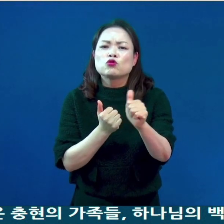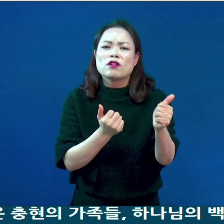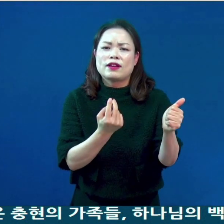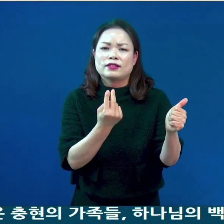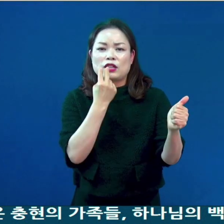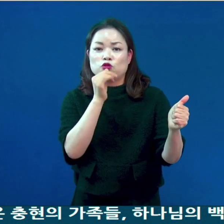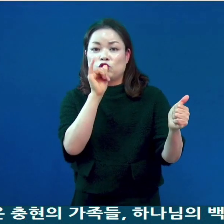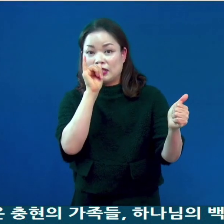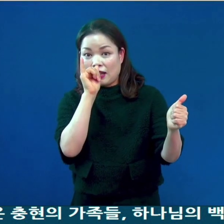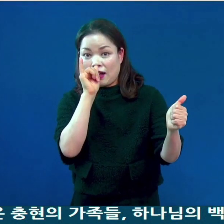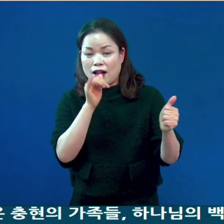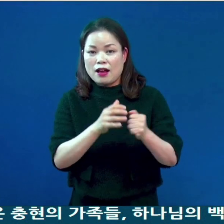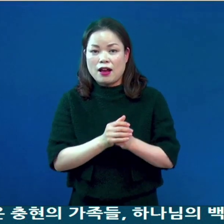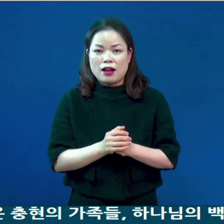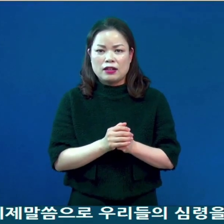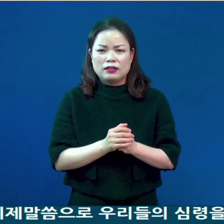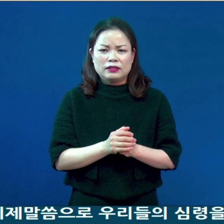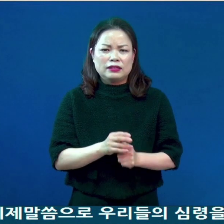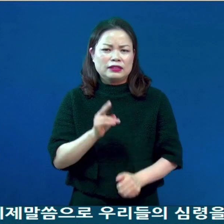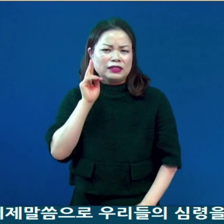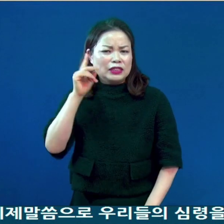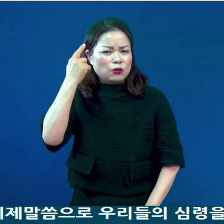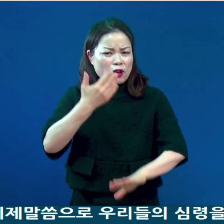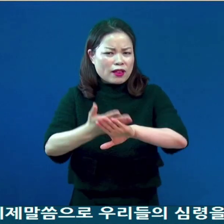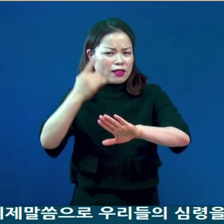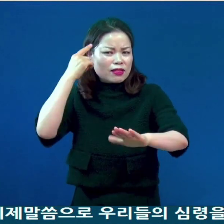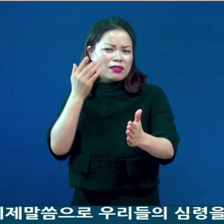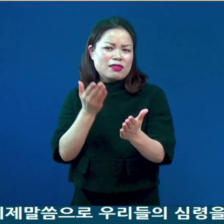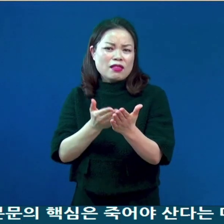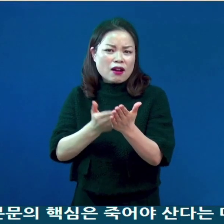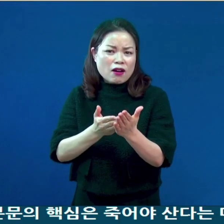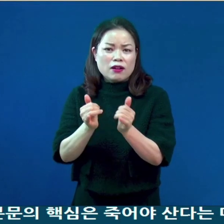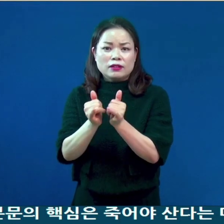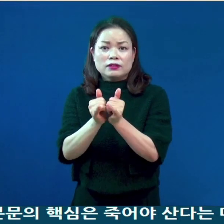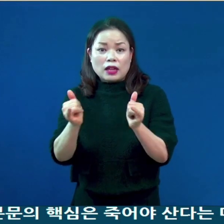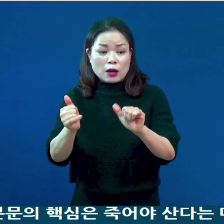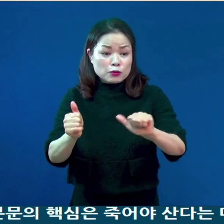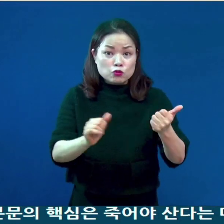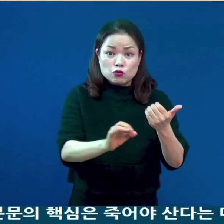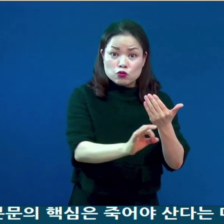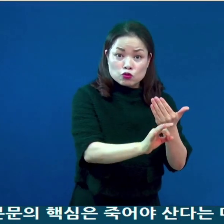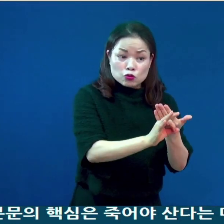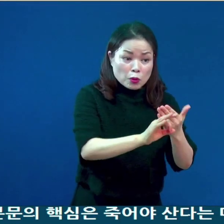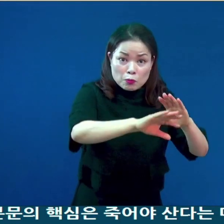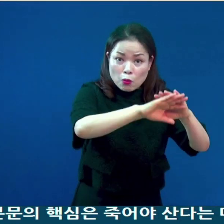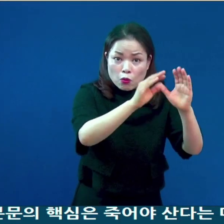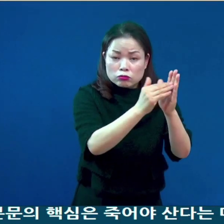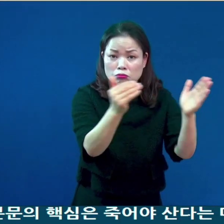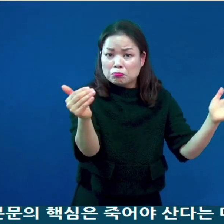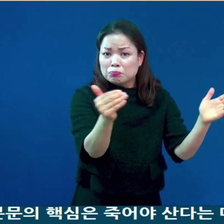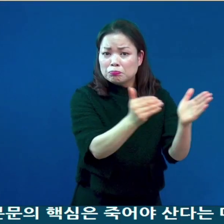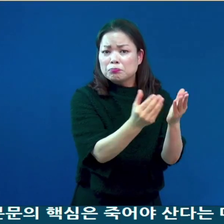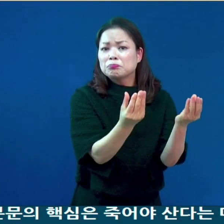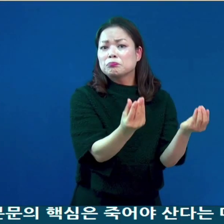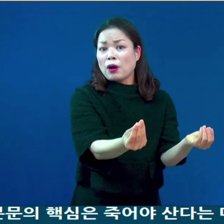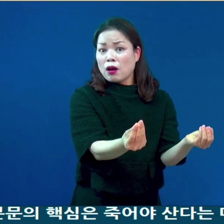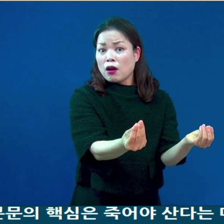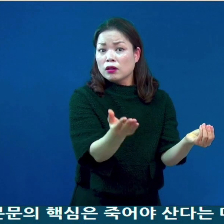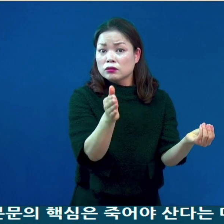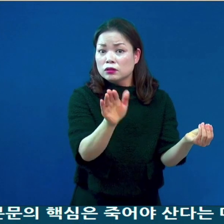메시지입니다. 지독한 역설이죠. 사람이 죽으면 모든 것이 끝나는 줄로